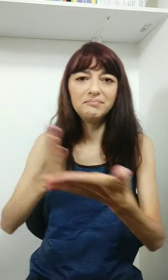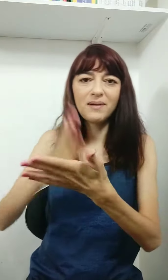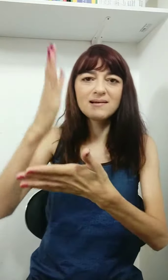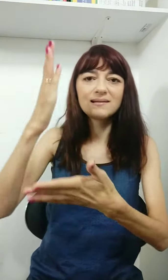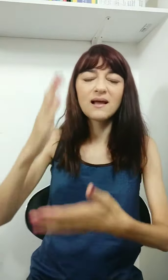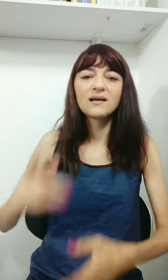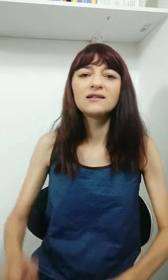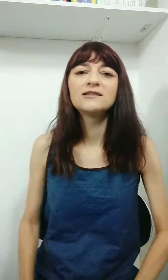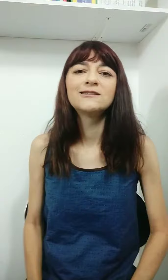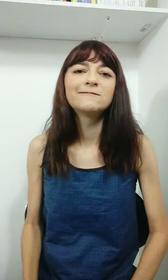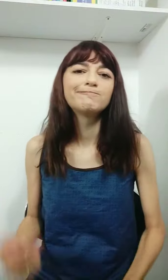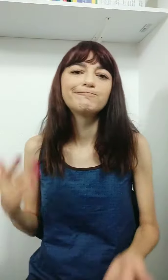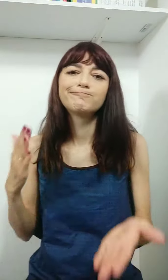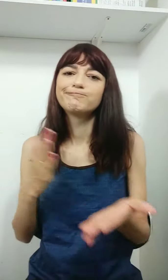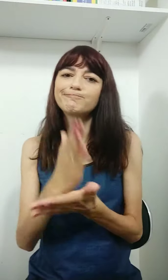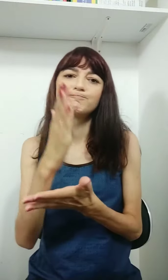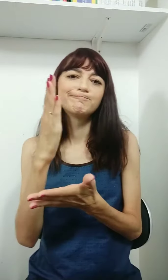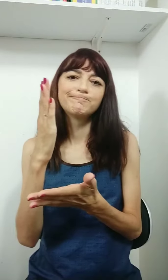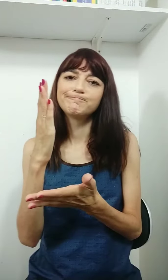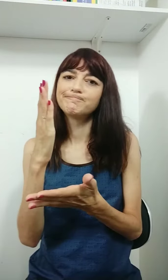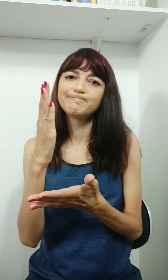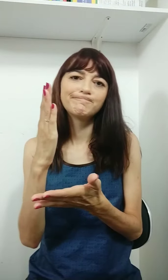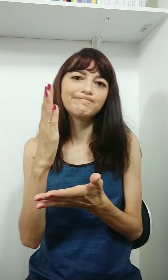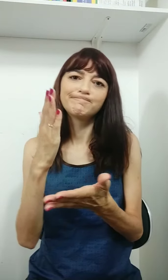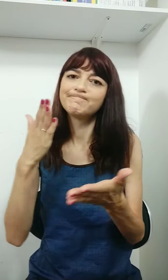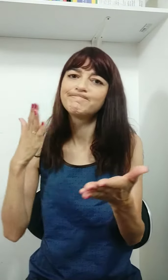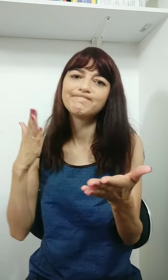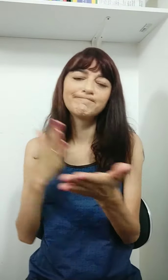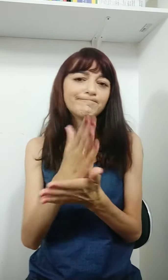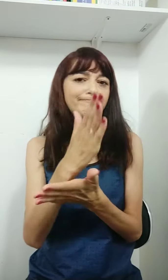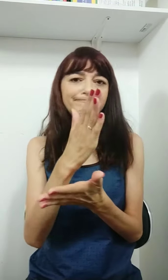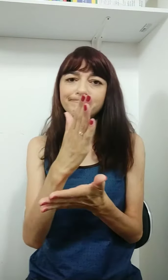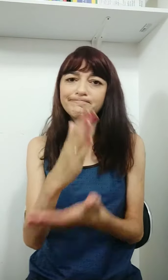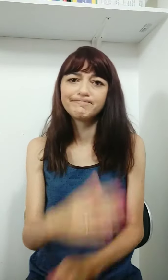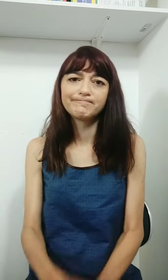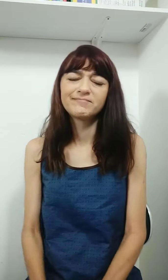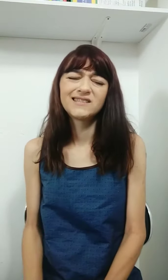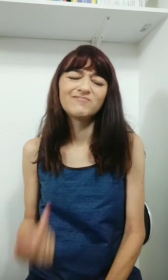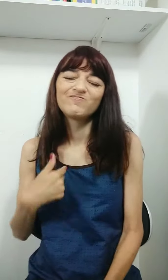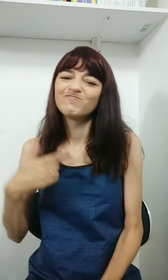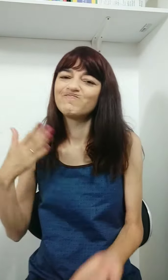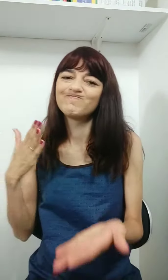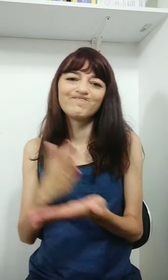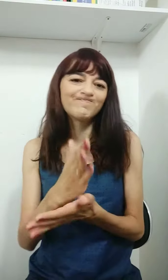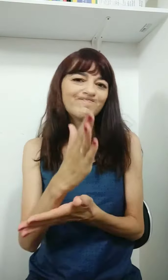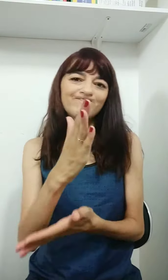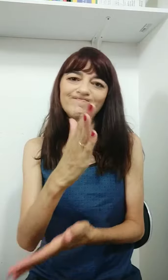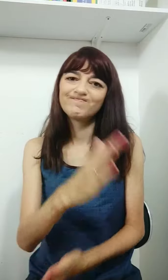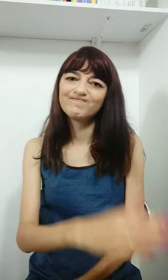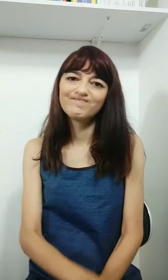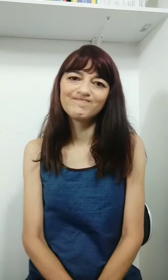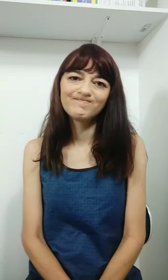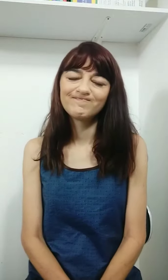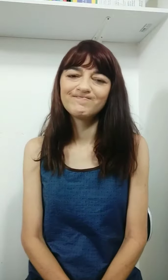aprovado numa prova do Enem, de concurso. Então, ali, não passei, eu não passei. Percebe aí que a minha expressão facial